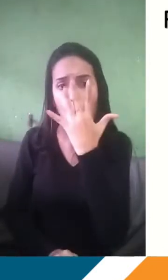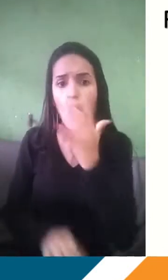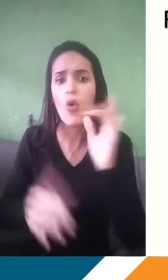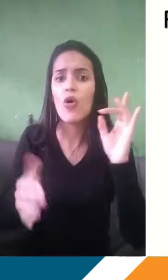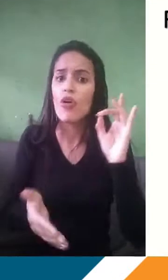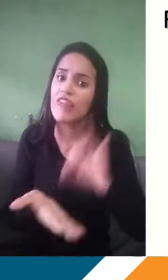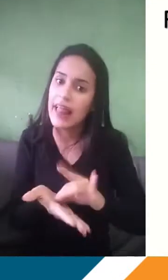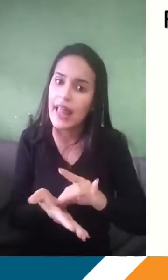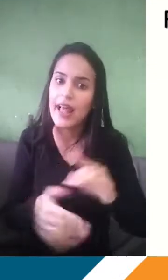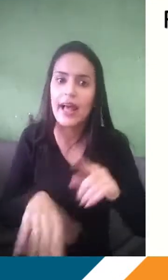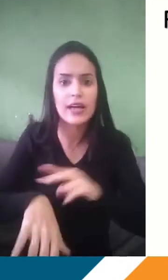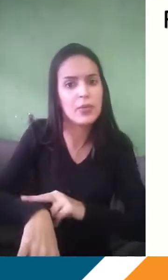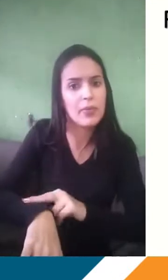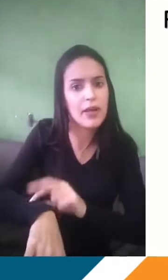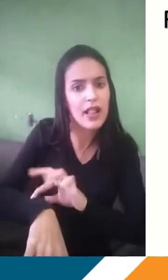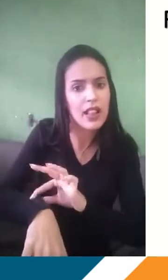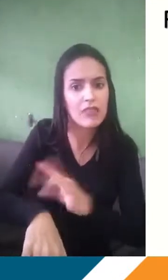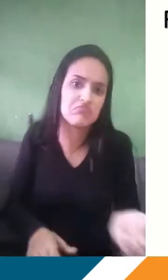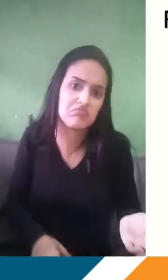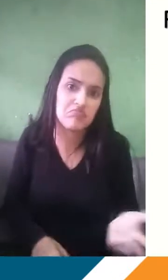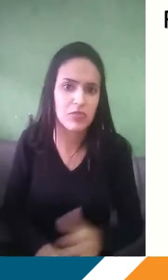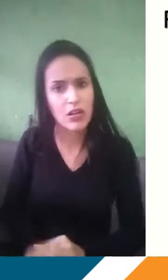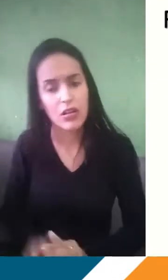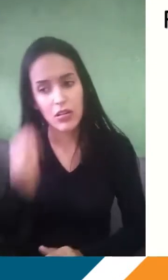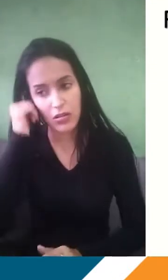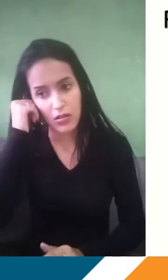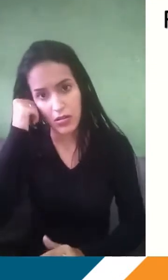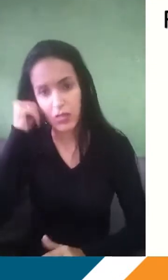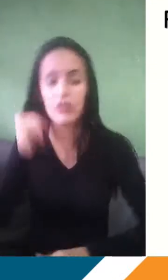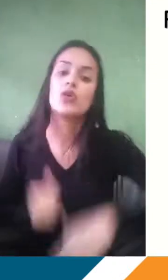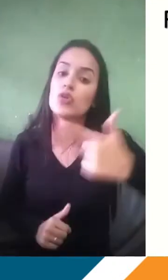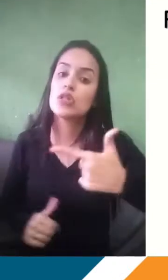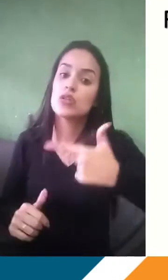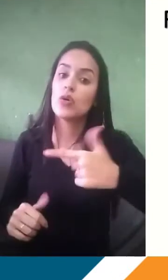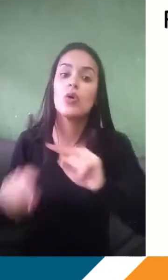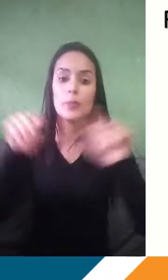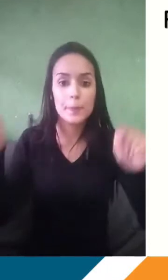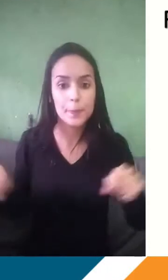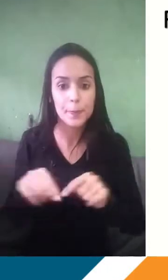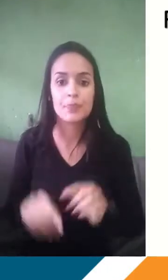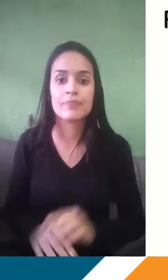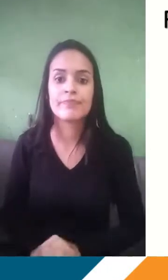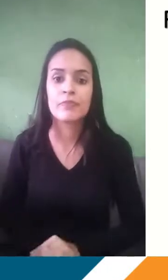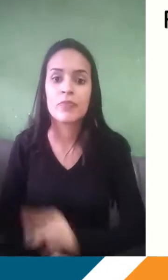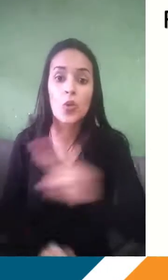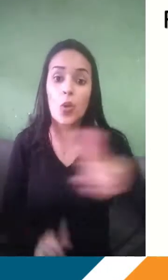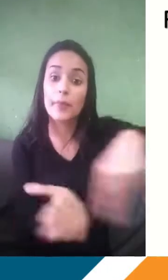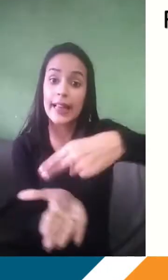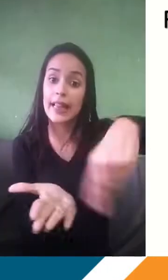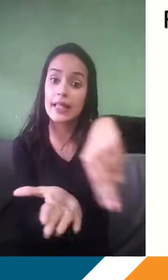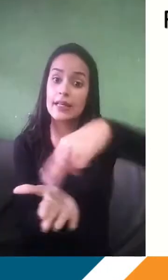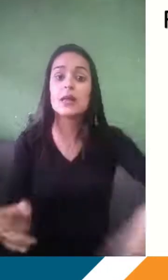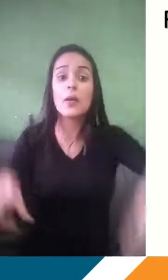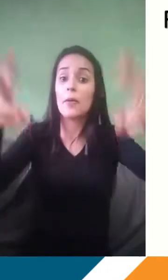Afinal, a pele dessa mulher é colorida. E no segundo quadro, que é intitulado A Dança, também podemos